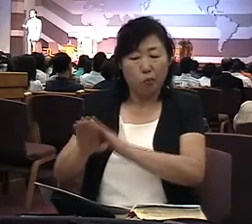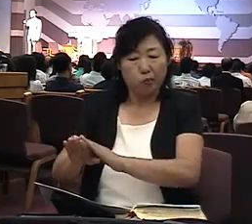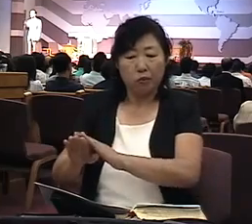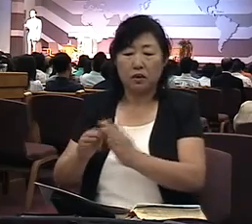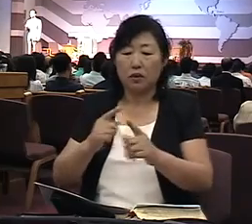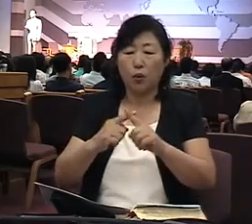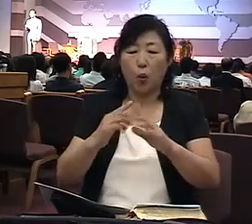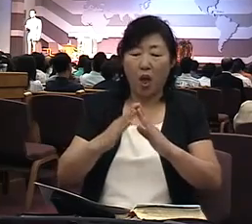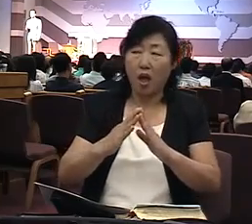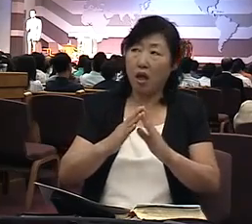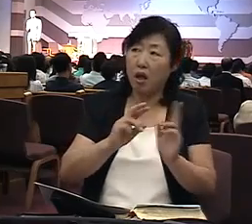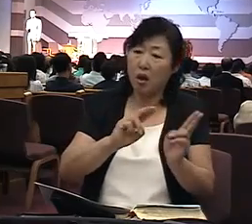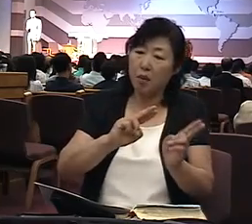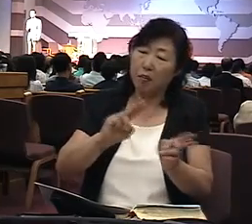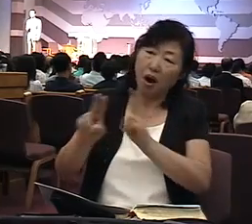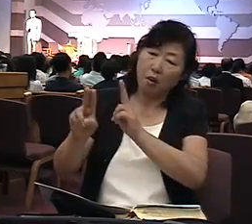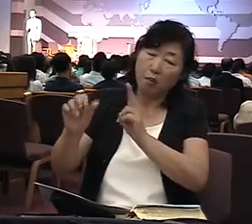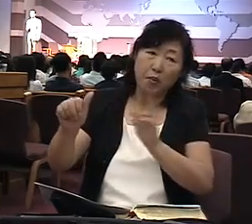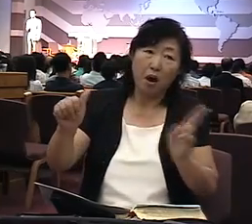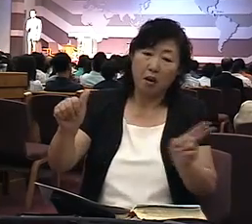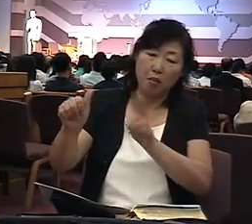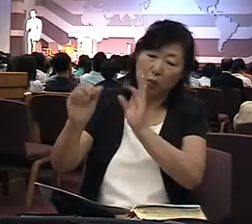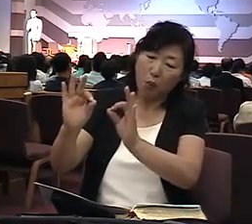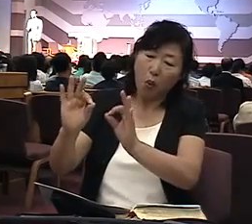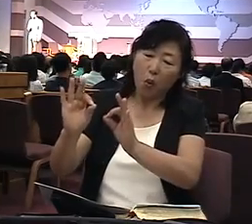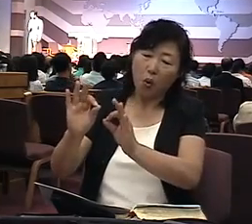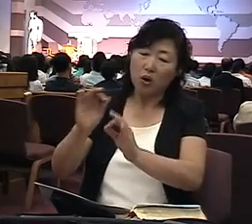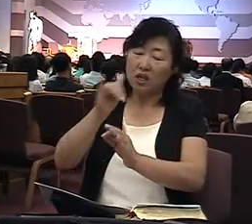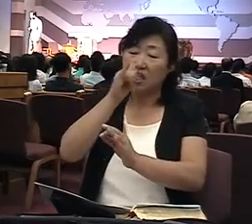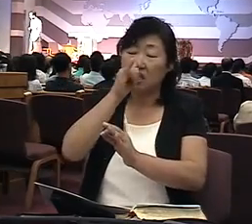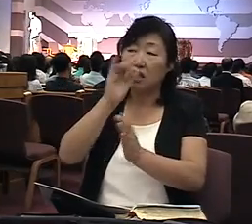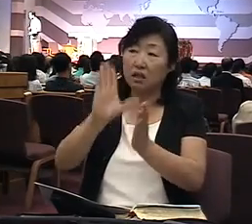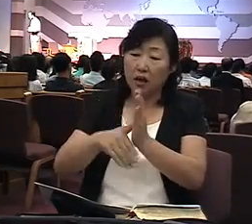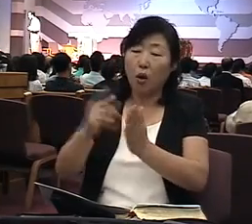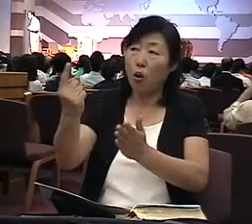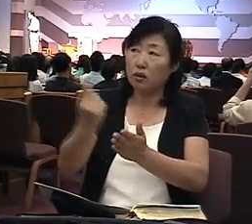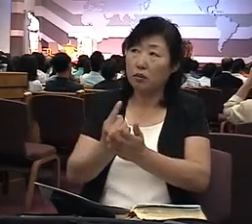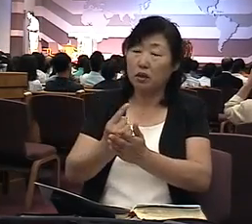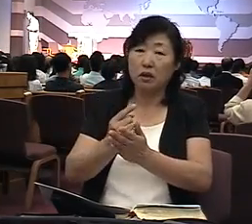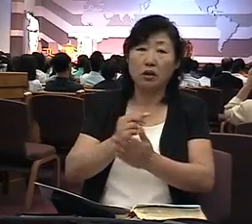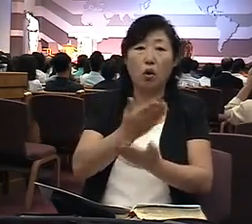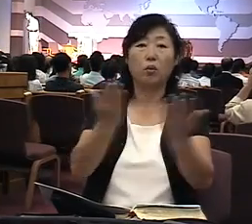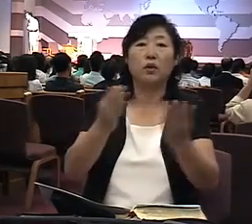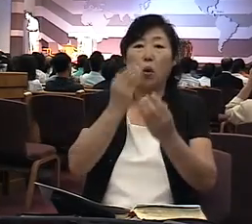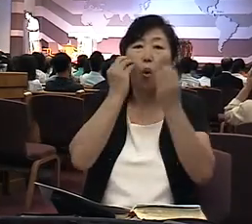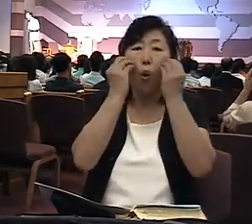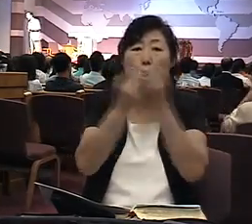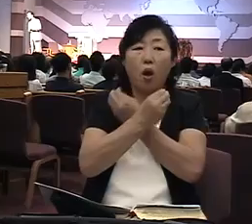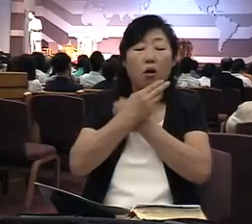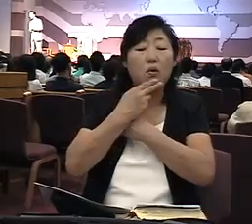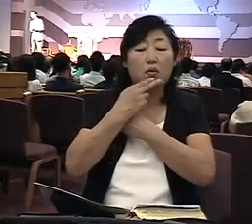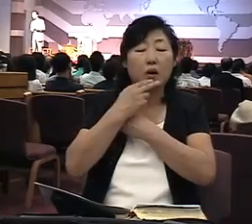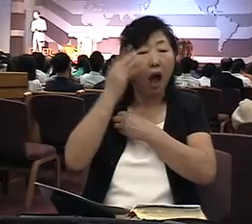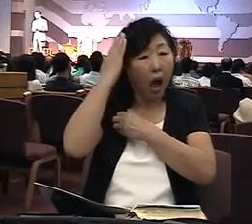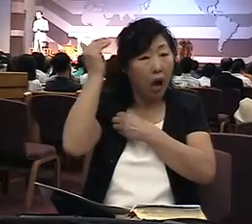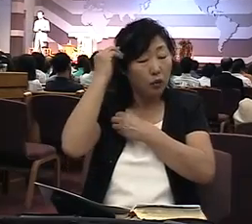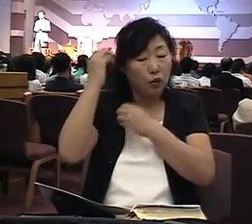교회를 바라볼 때가 올 것입니다. 여러분, 근데 오해가 없었으면 합니다. 제가 이런 말을 할 때 한국교회와 우리